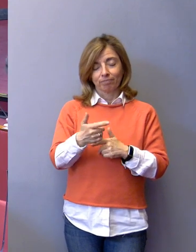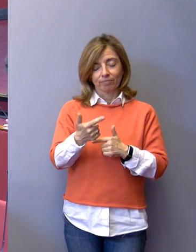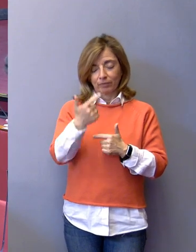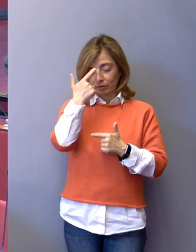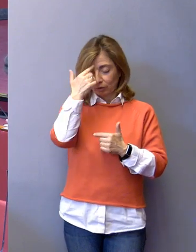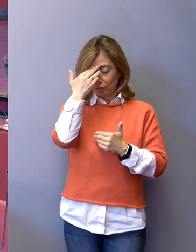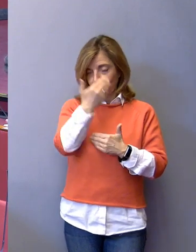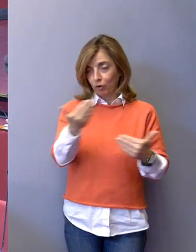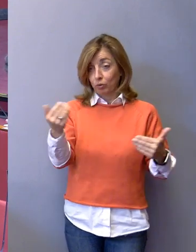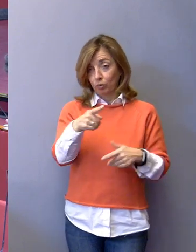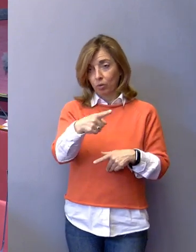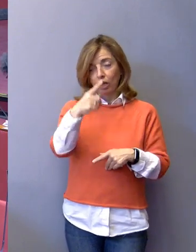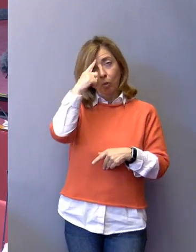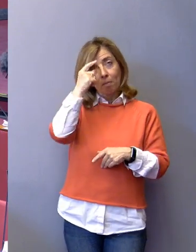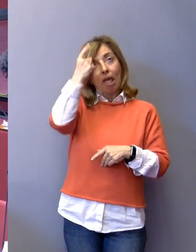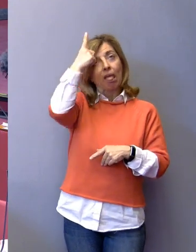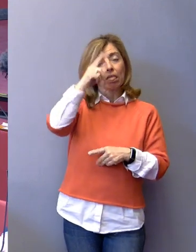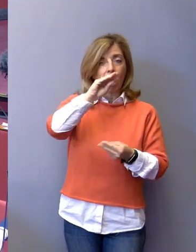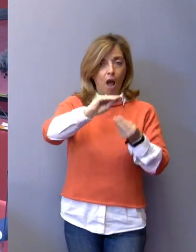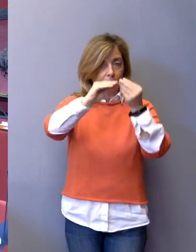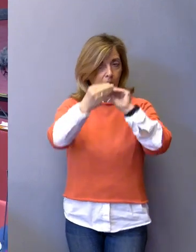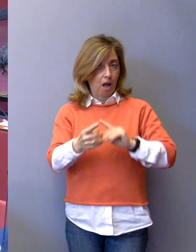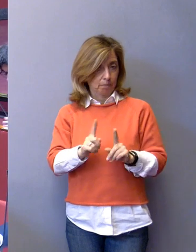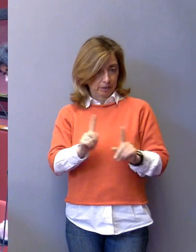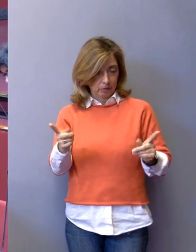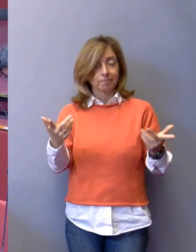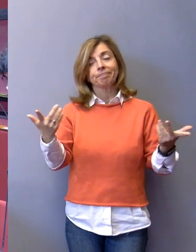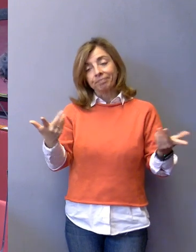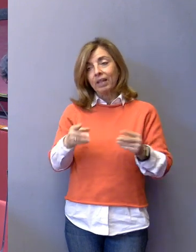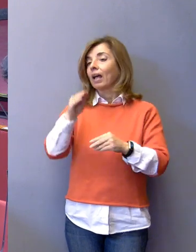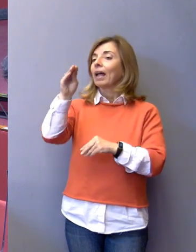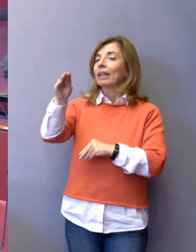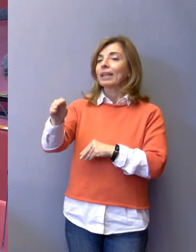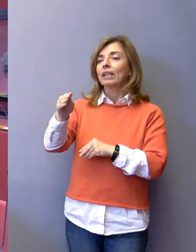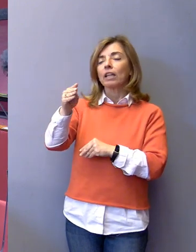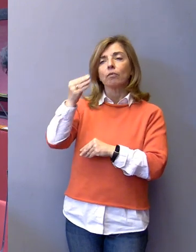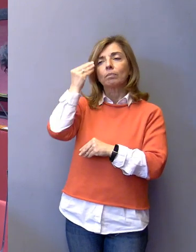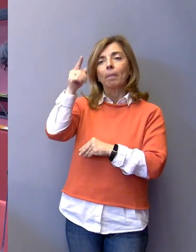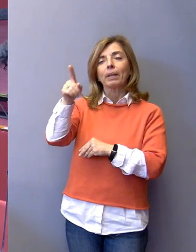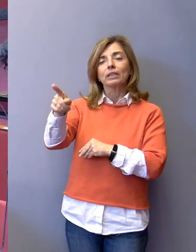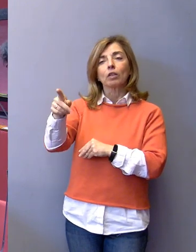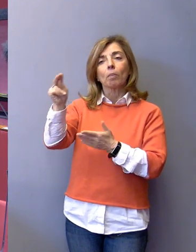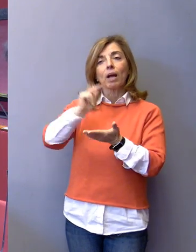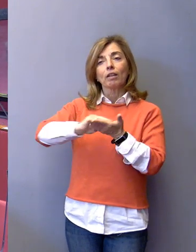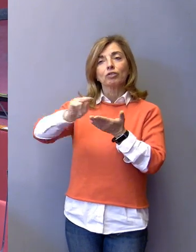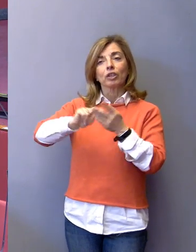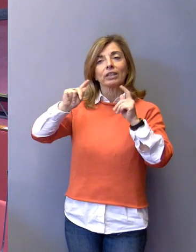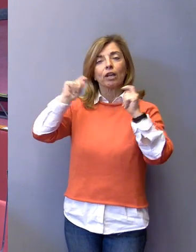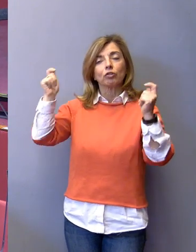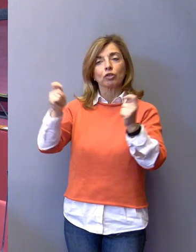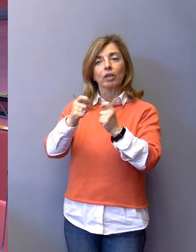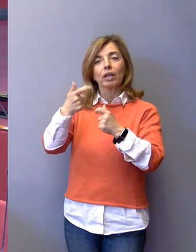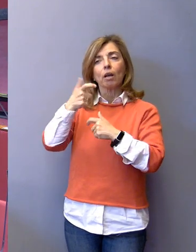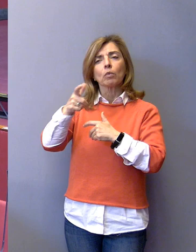e chiedevo un parere al segretario generale perché mi pare che mi sia stato detto che questo ordine del giorno